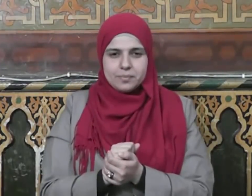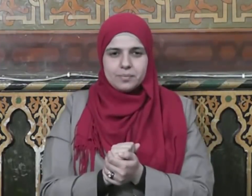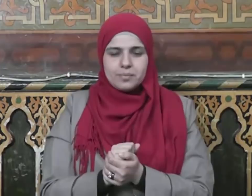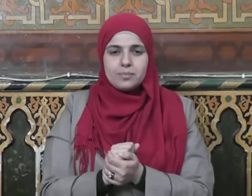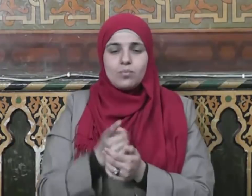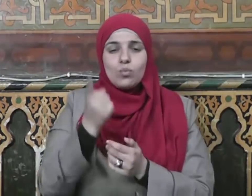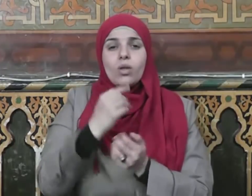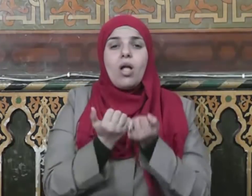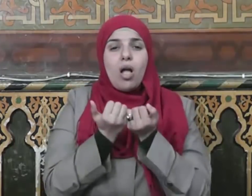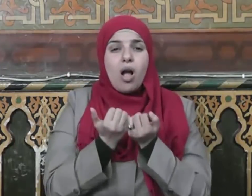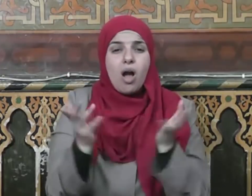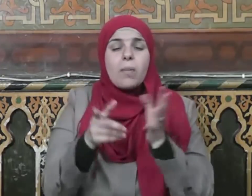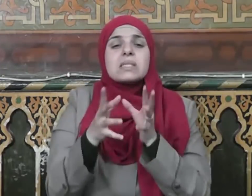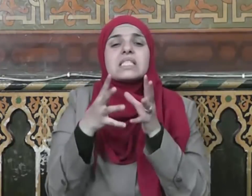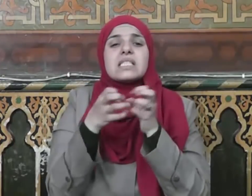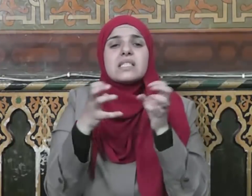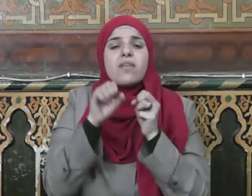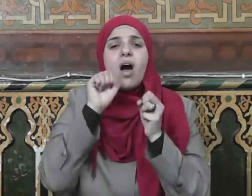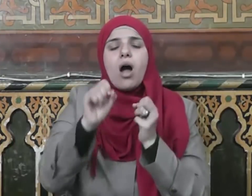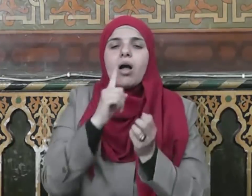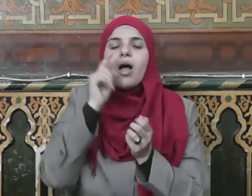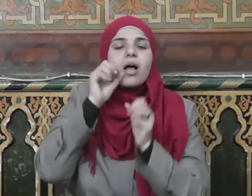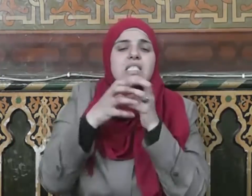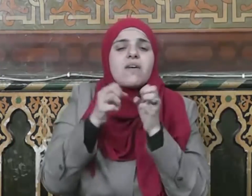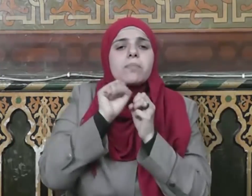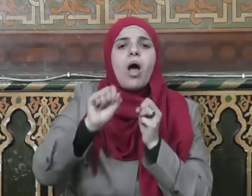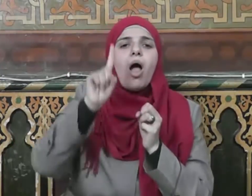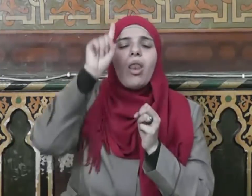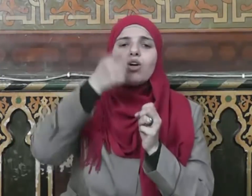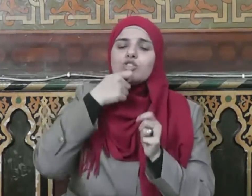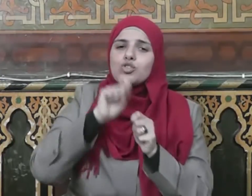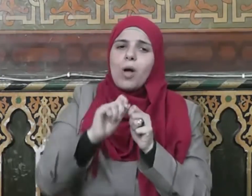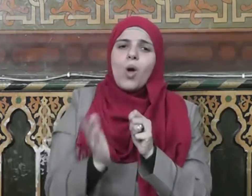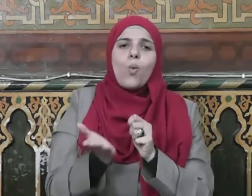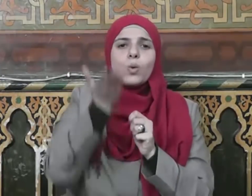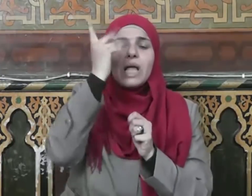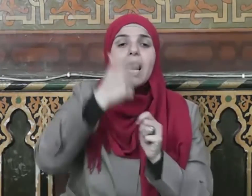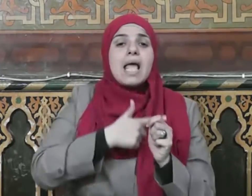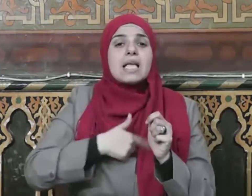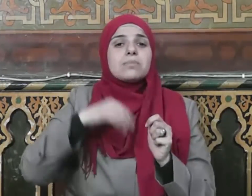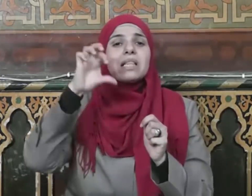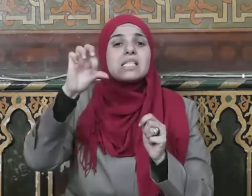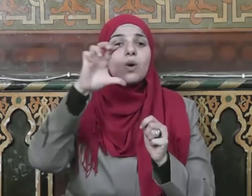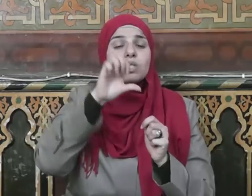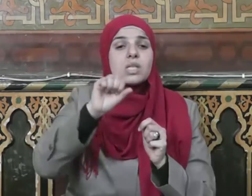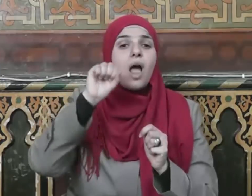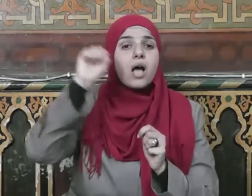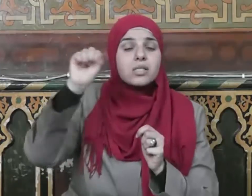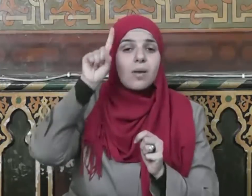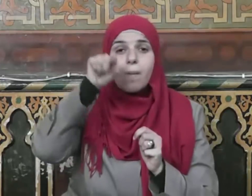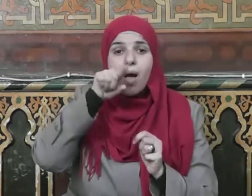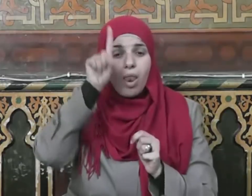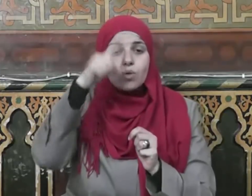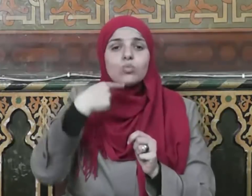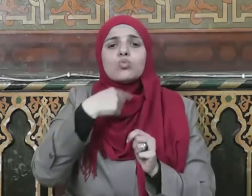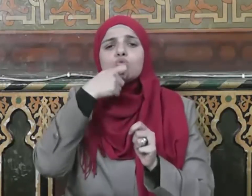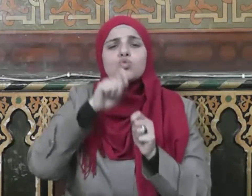والكرم صفة من صفات الحق تبارك وتعالى، واسم من أسمائه الحسنى، فسبحانه هو